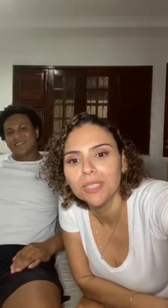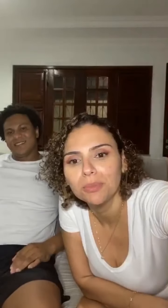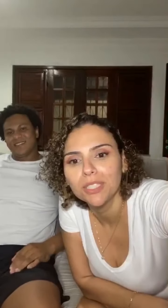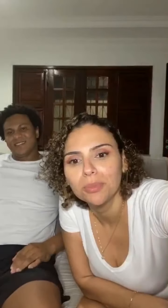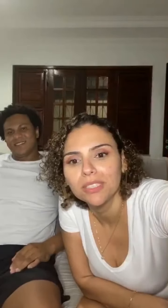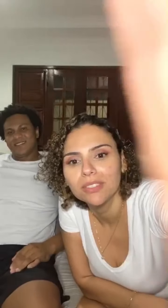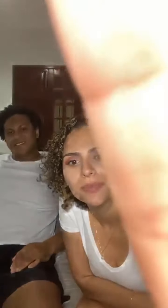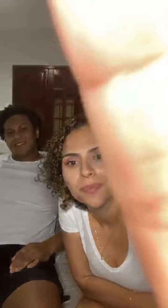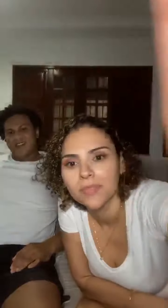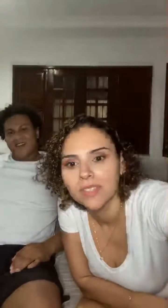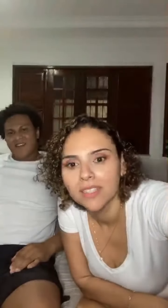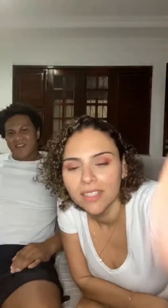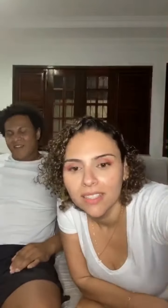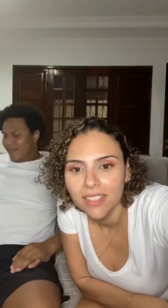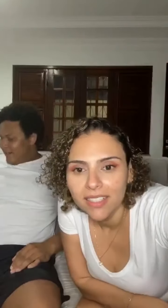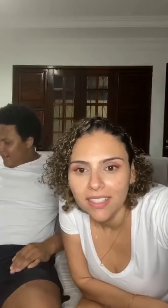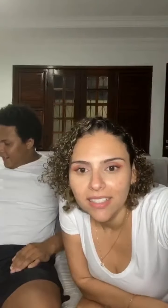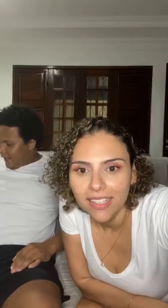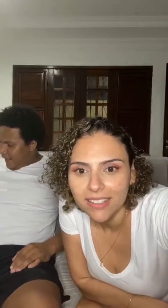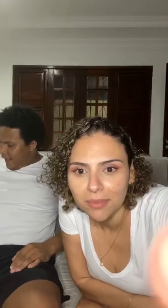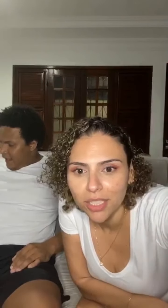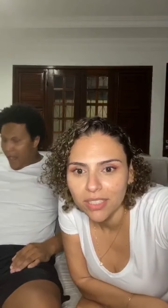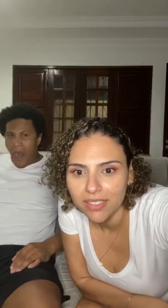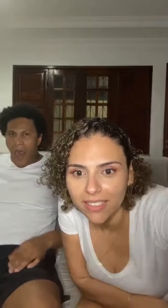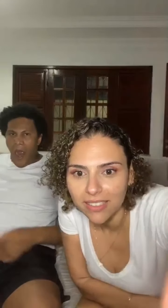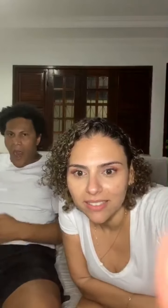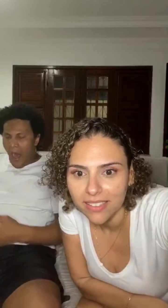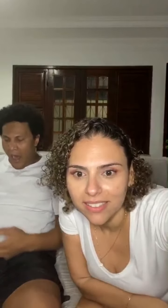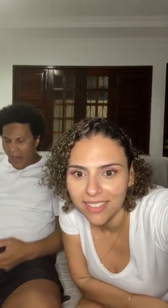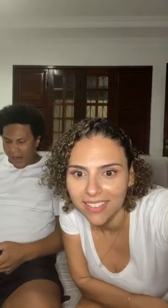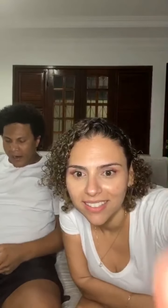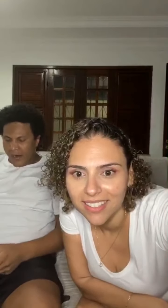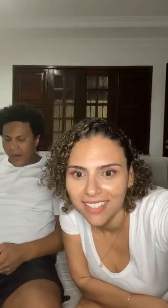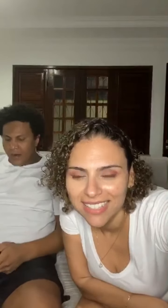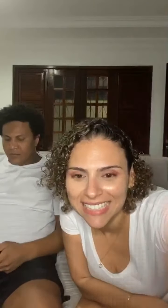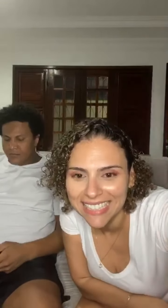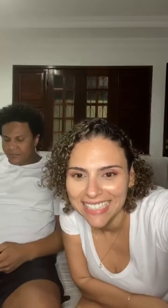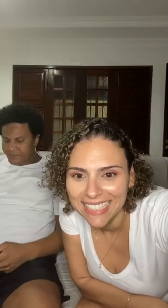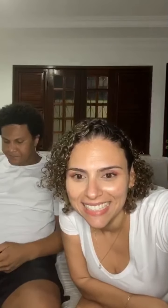beijo, beijo, beijo. Eita,